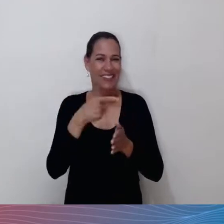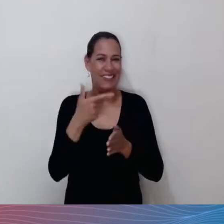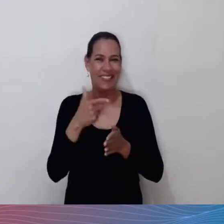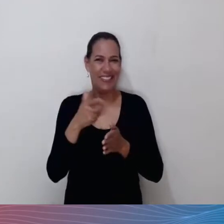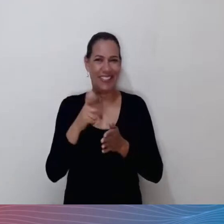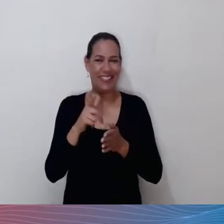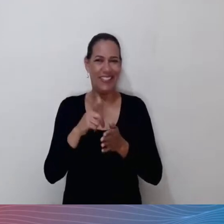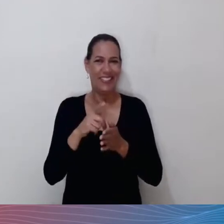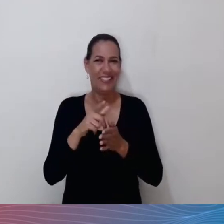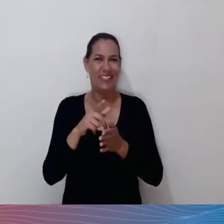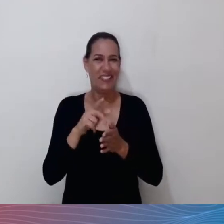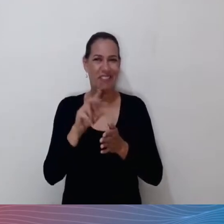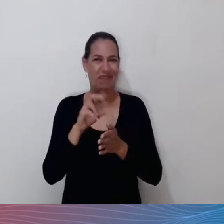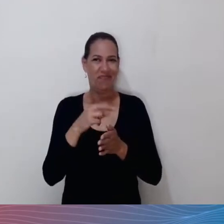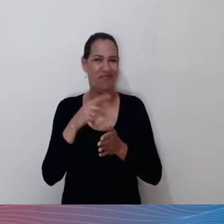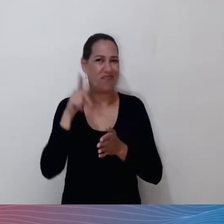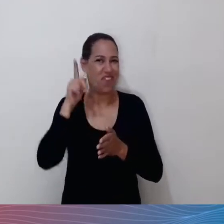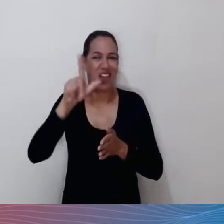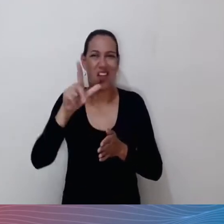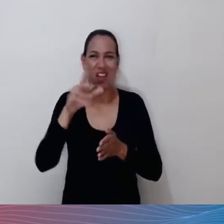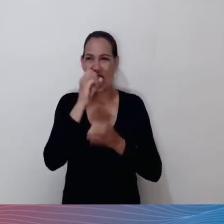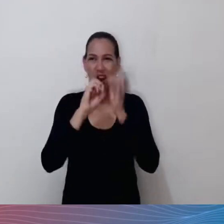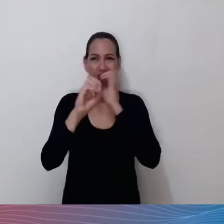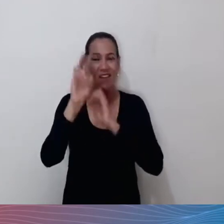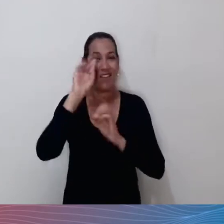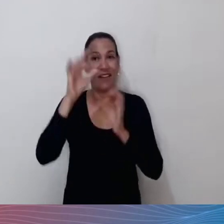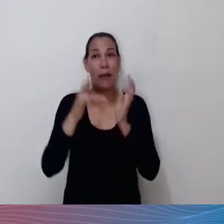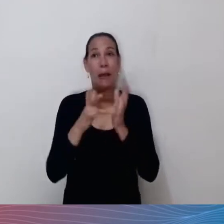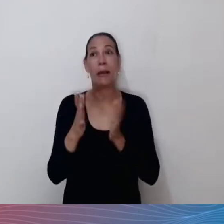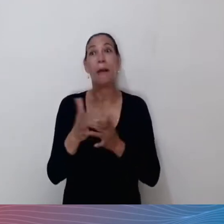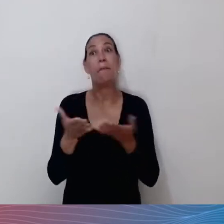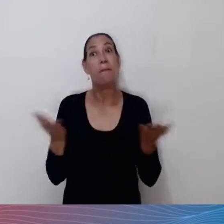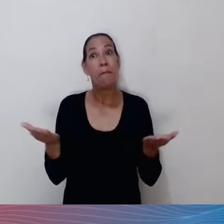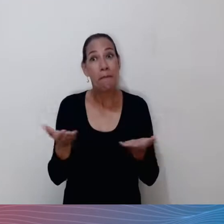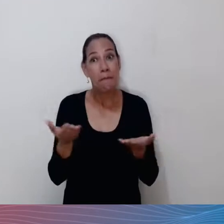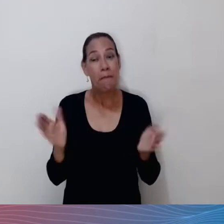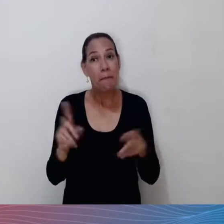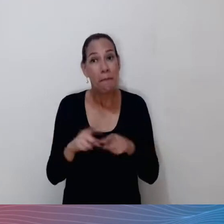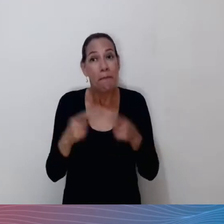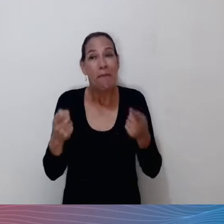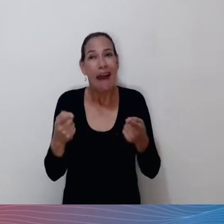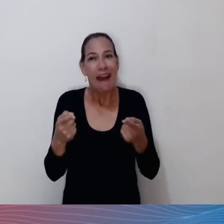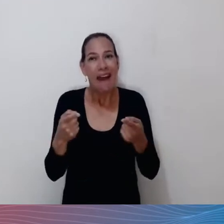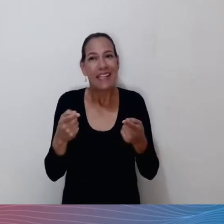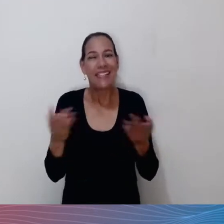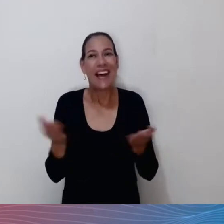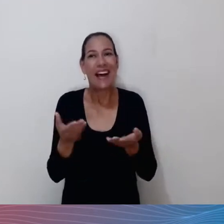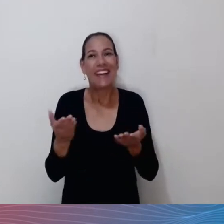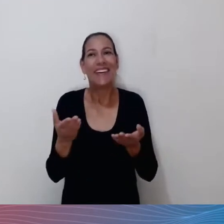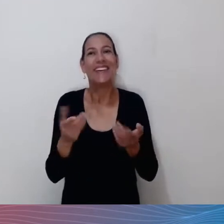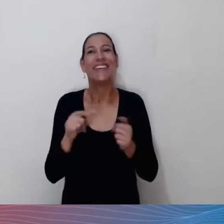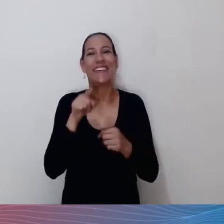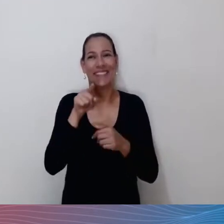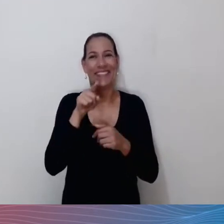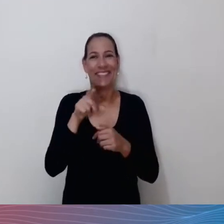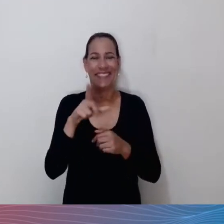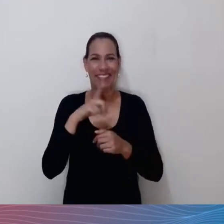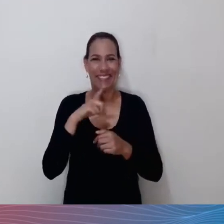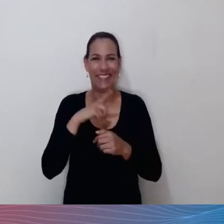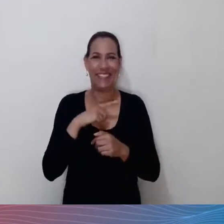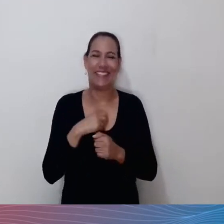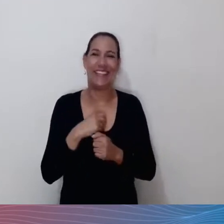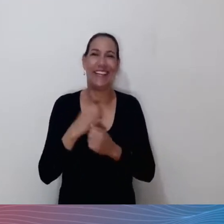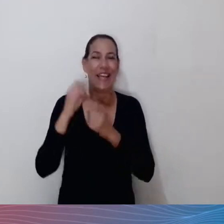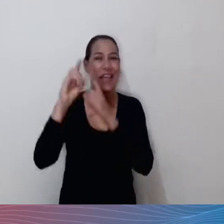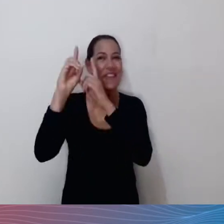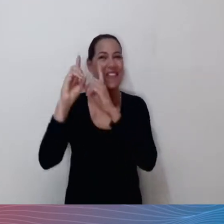Deus hoje você tem. Mas não só isso, Deus te deu dons. E se você desenvolver esses dons, você vai